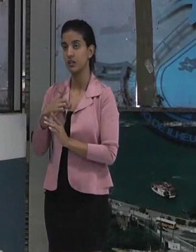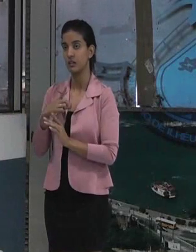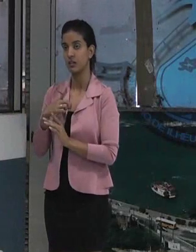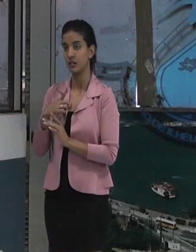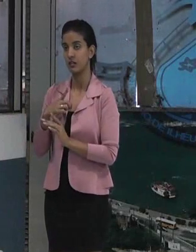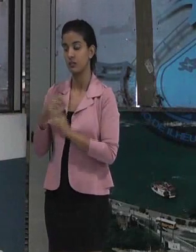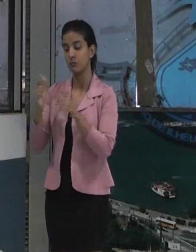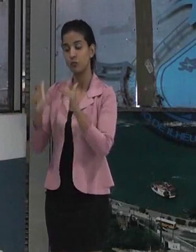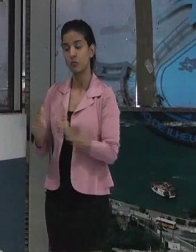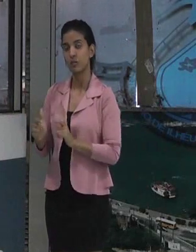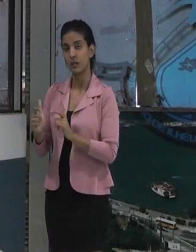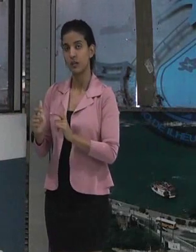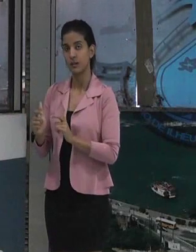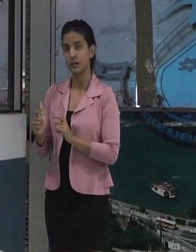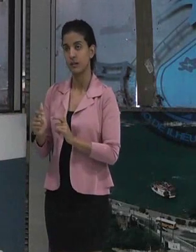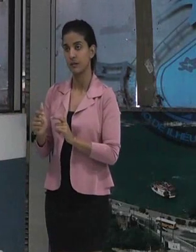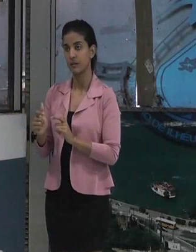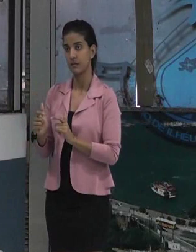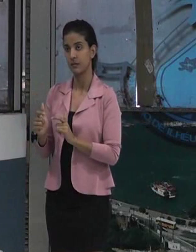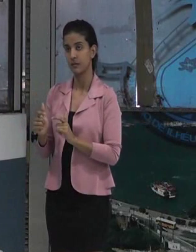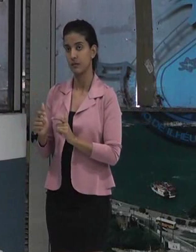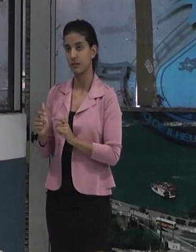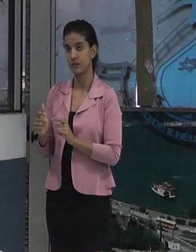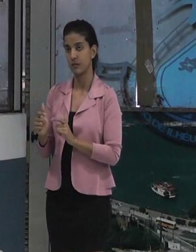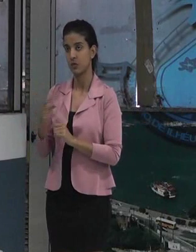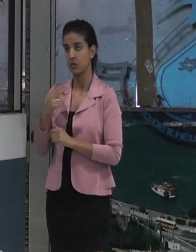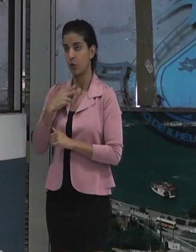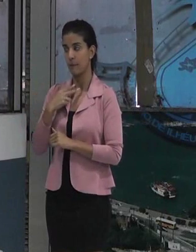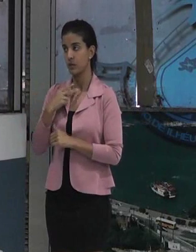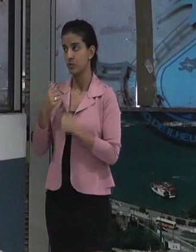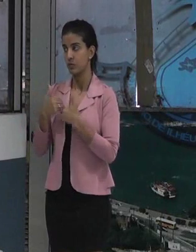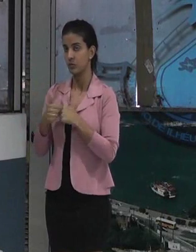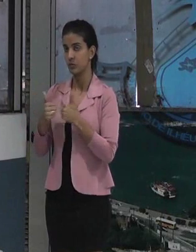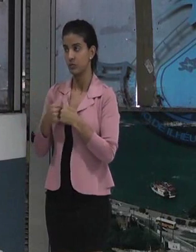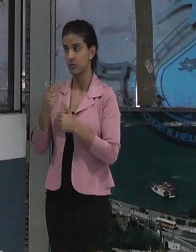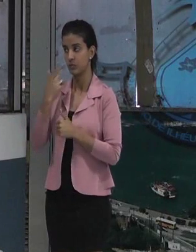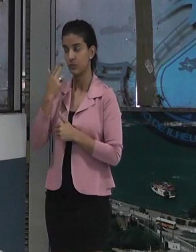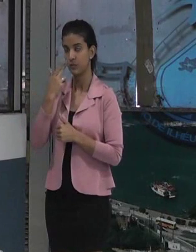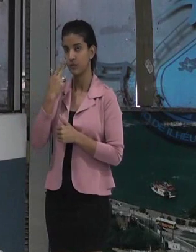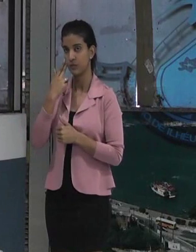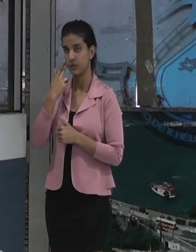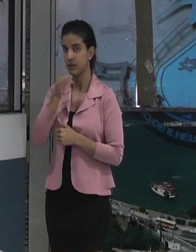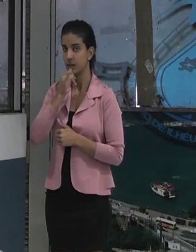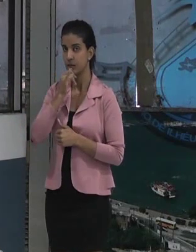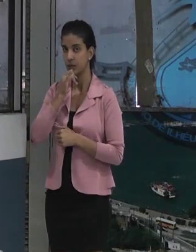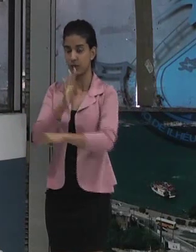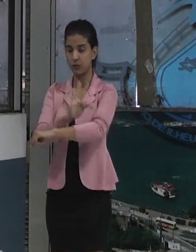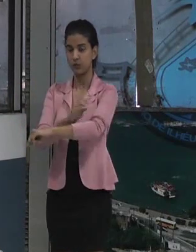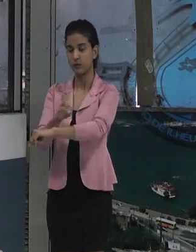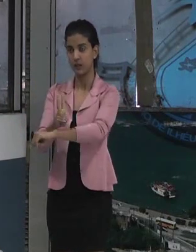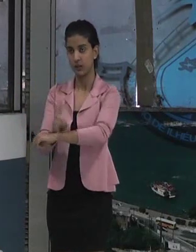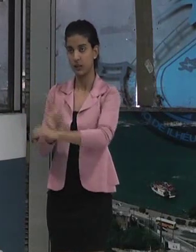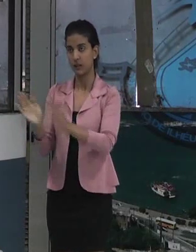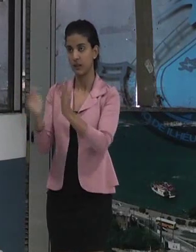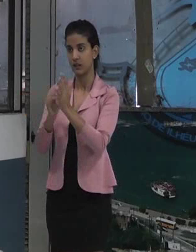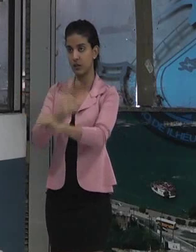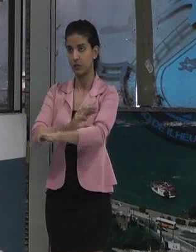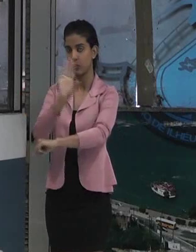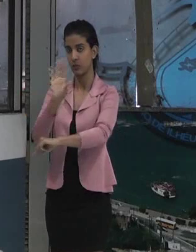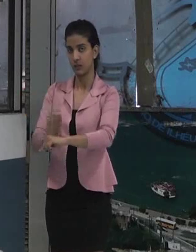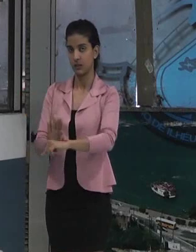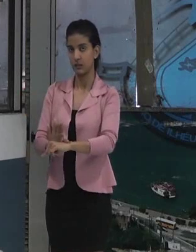há possibilidade de ter um ônibus normal passando. A linha Vilela Conquista passa por algum